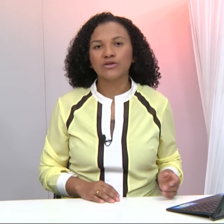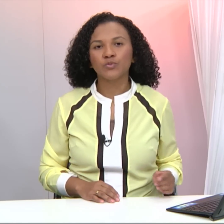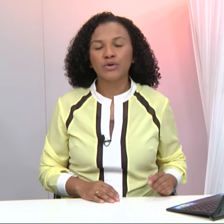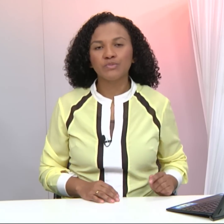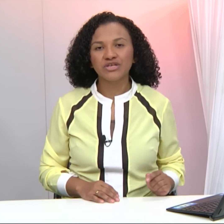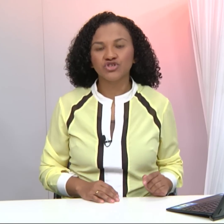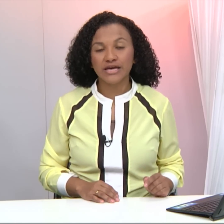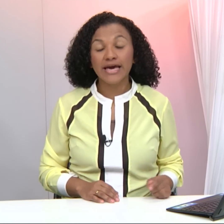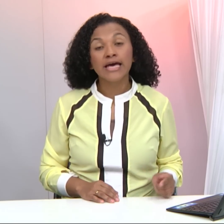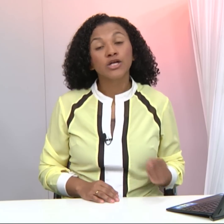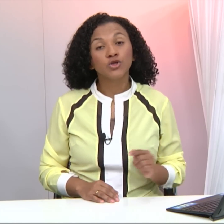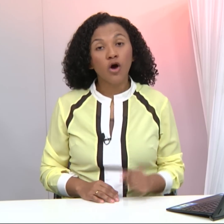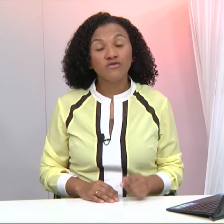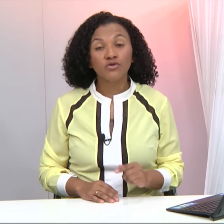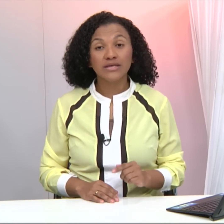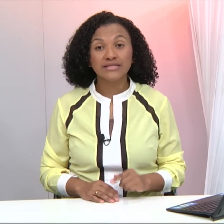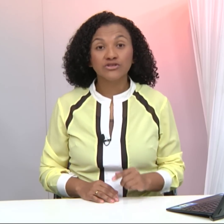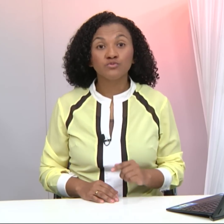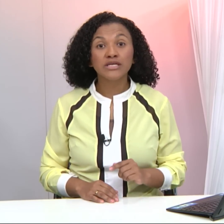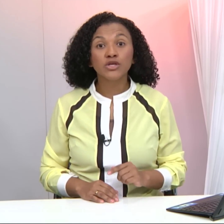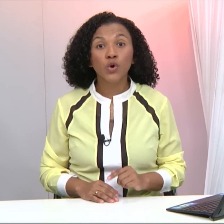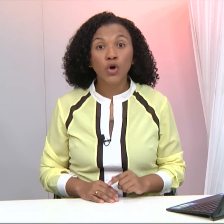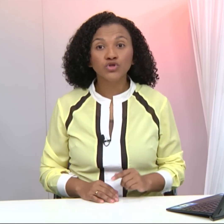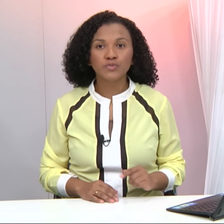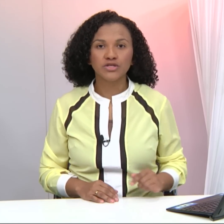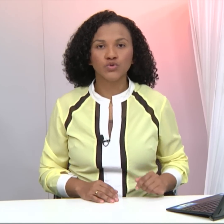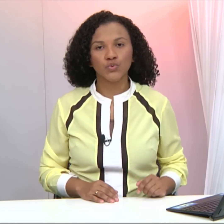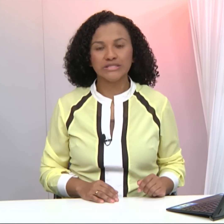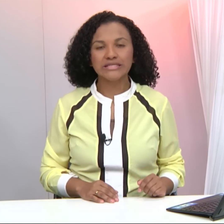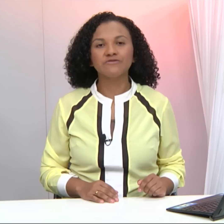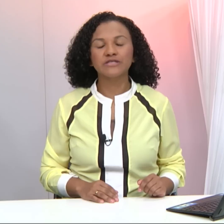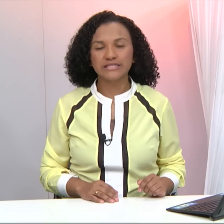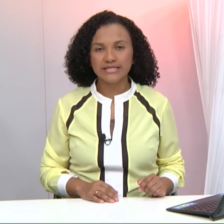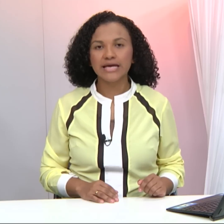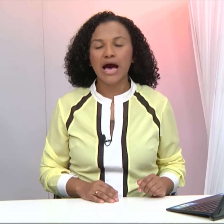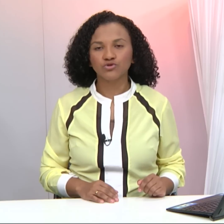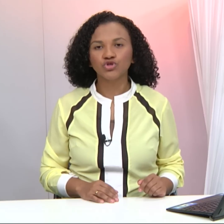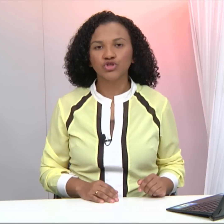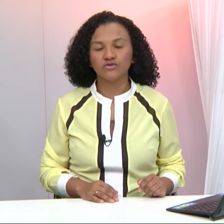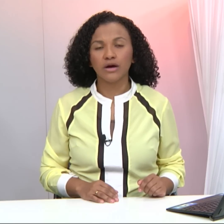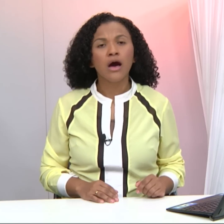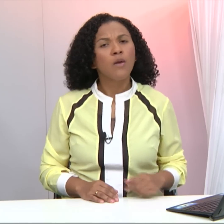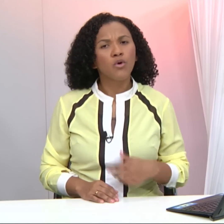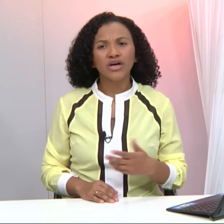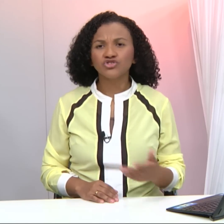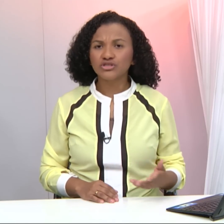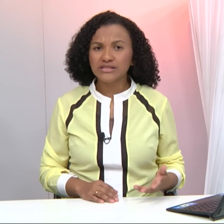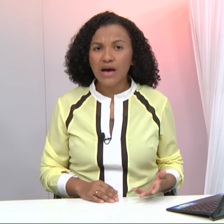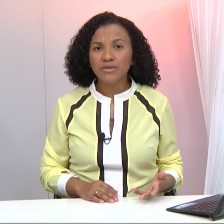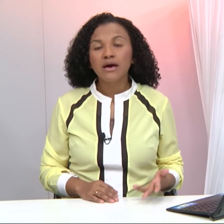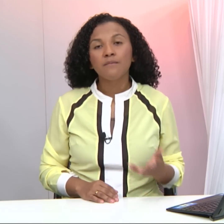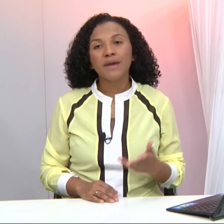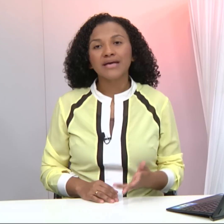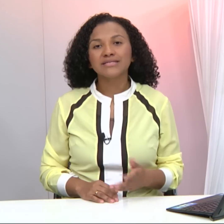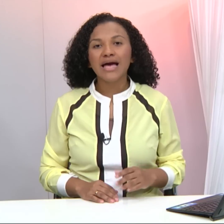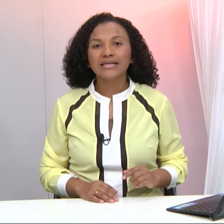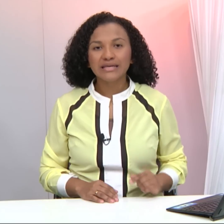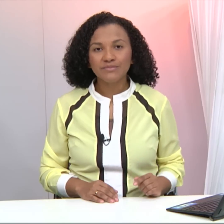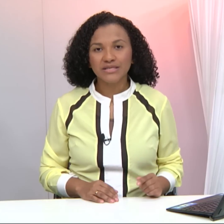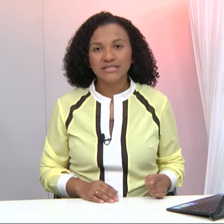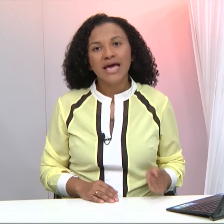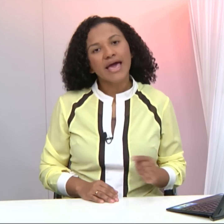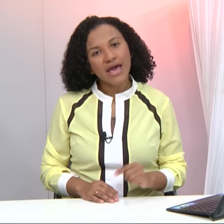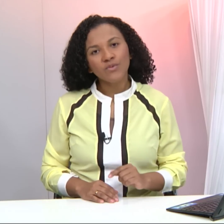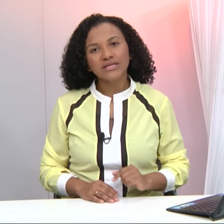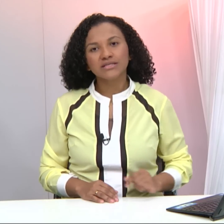realizado pelo IBGE, 9,7 milhões de pessoas têm deficiência auditiva. Pouca gente sabe, mas a